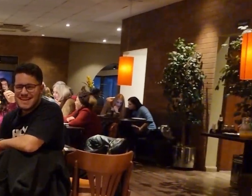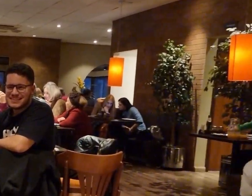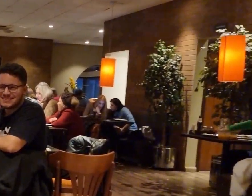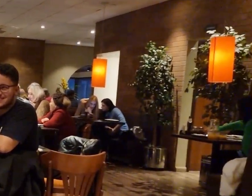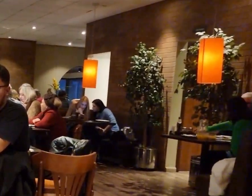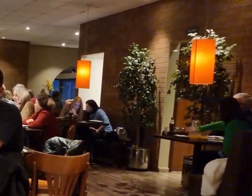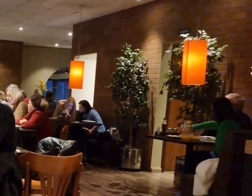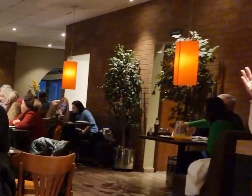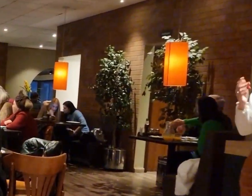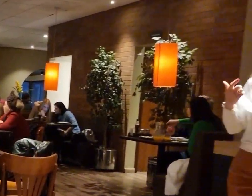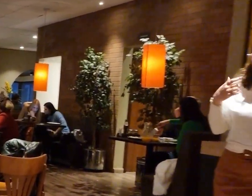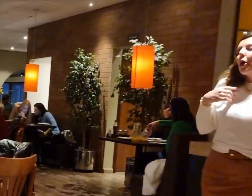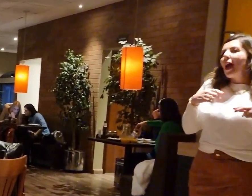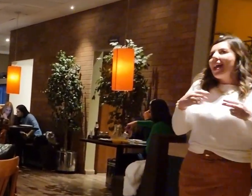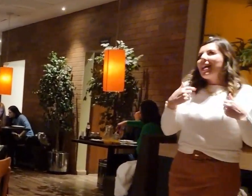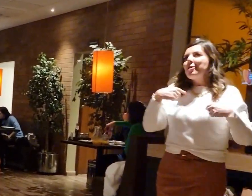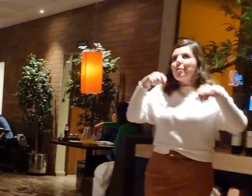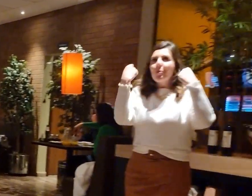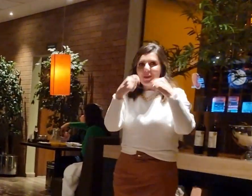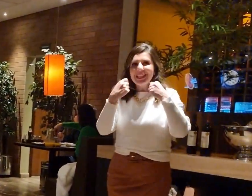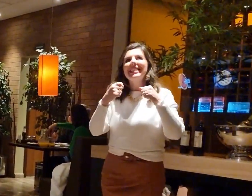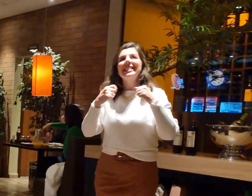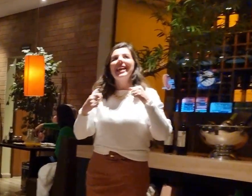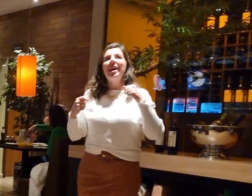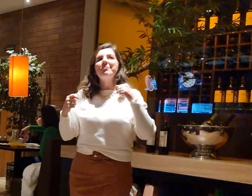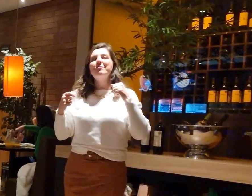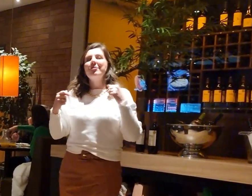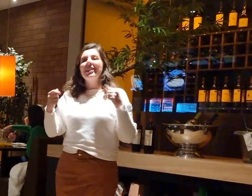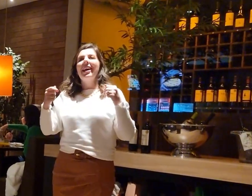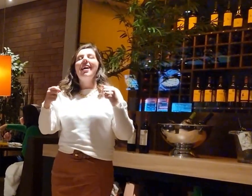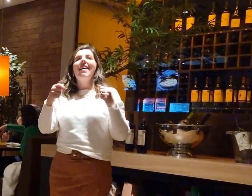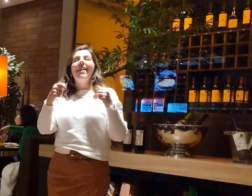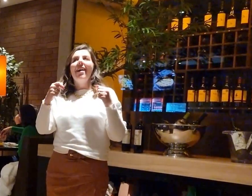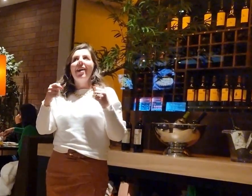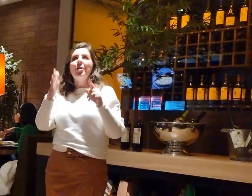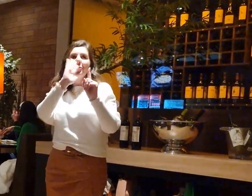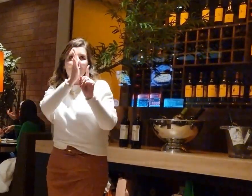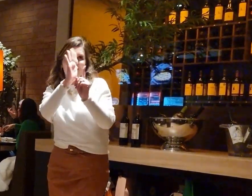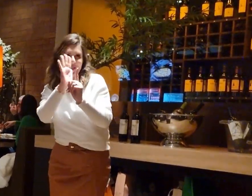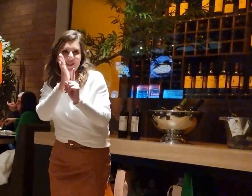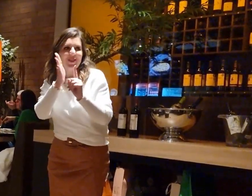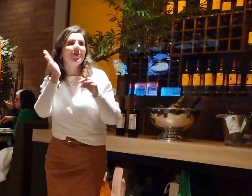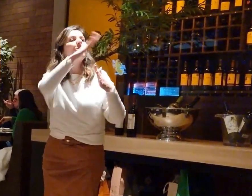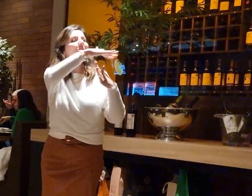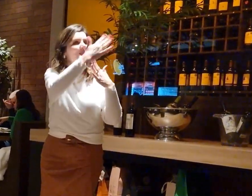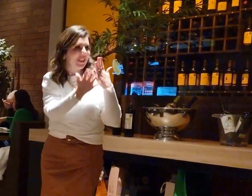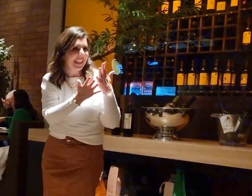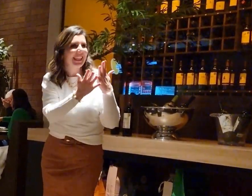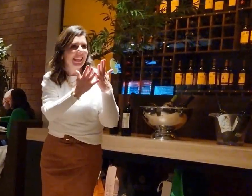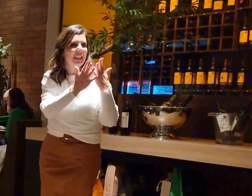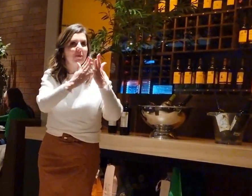eu fiquei muito feliz porque eu precisava do discurso em